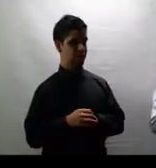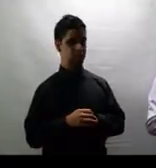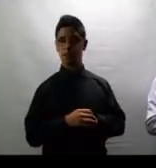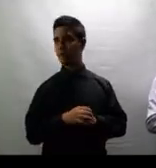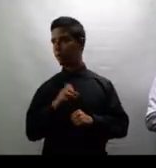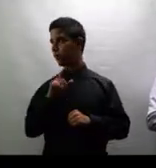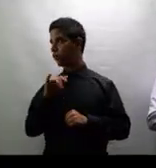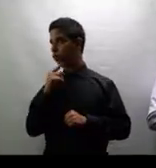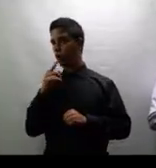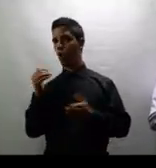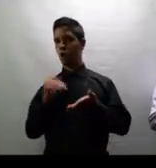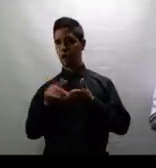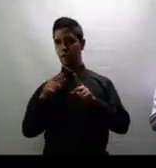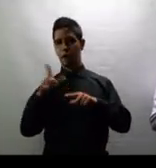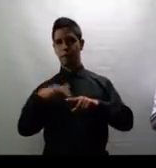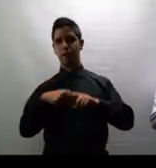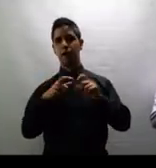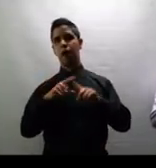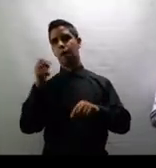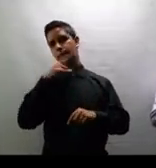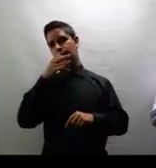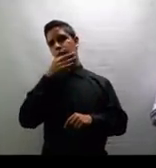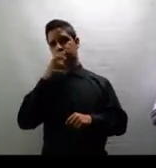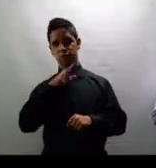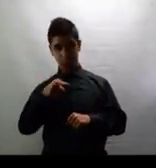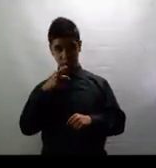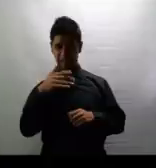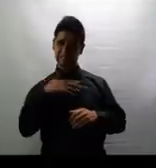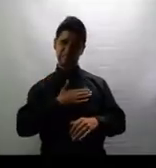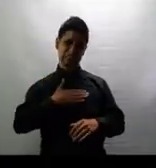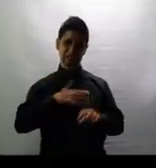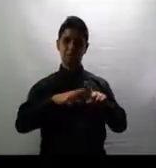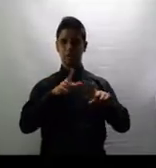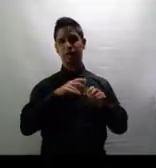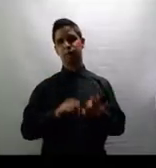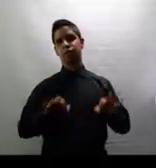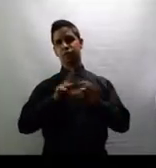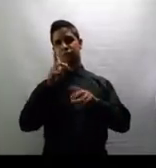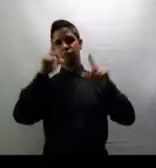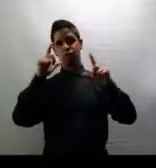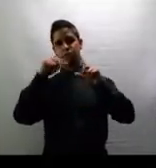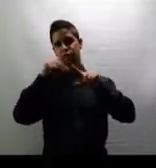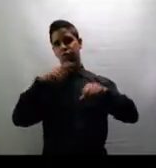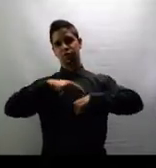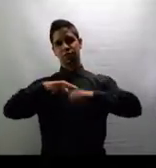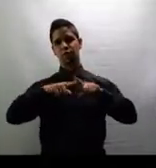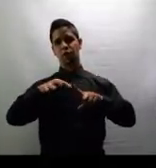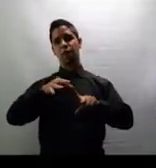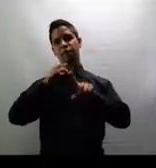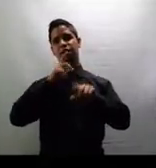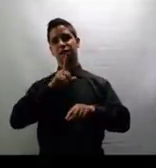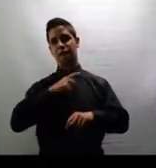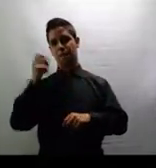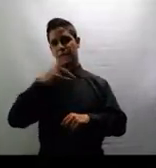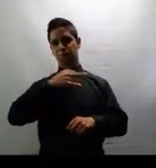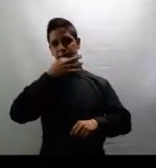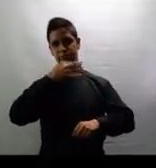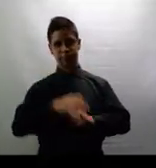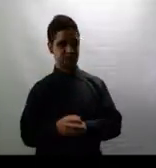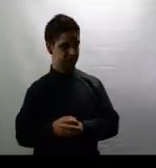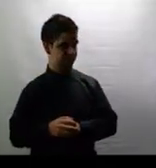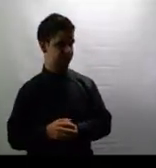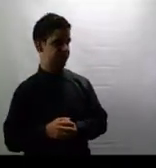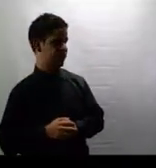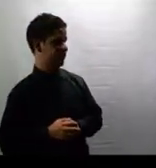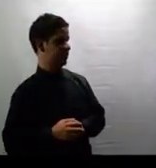vete vete a una pausa y regresamos ya mis minute disculpen pero hay que sacar una foto porque esto especial venimos ya